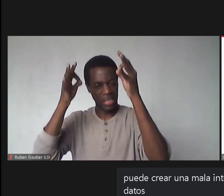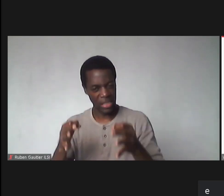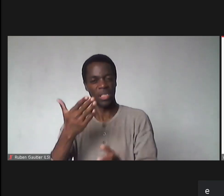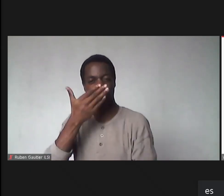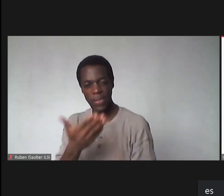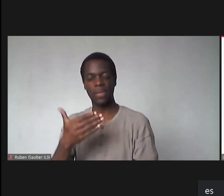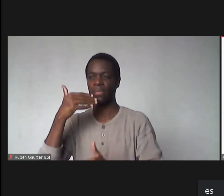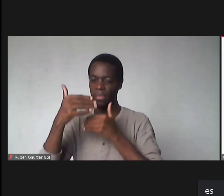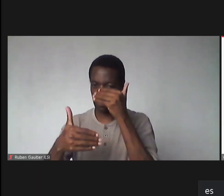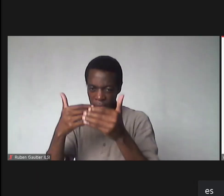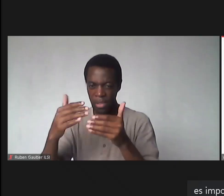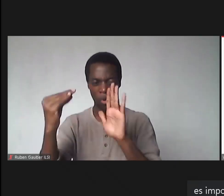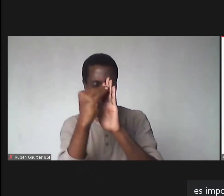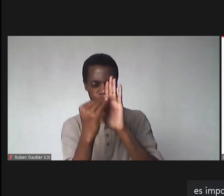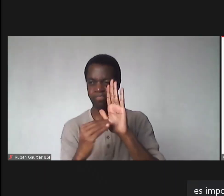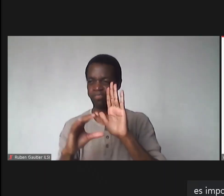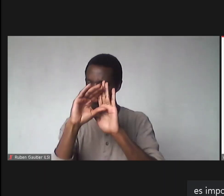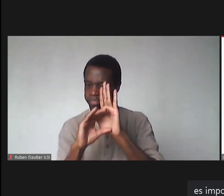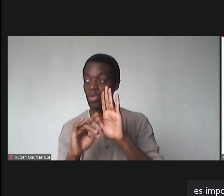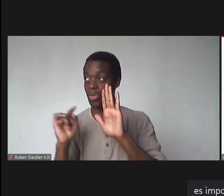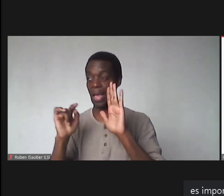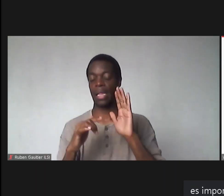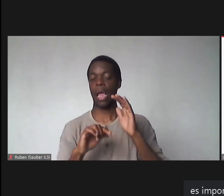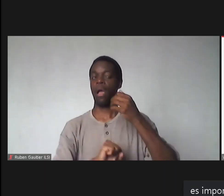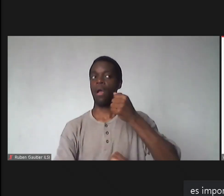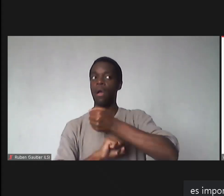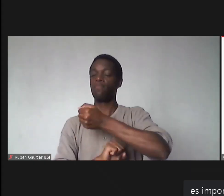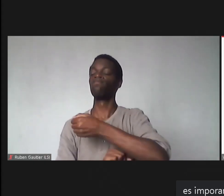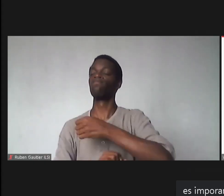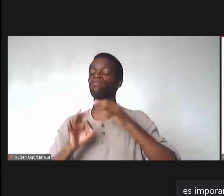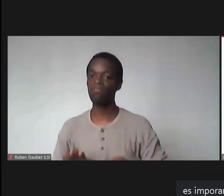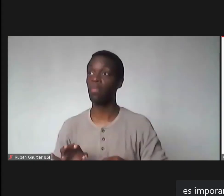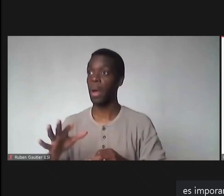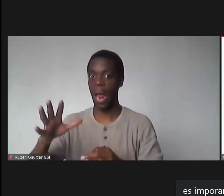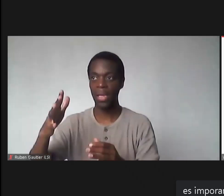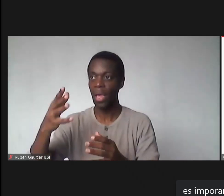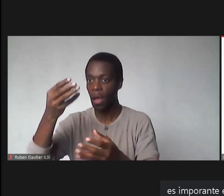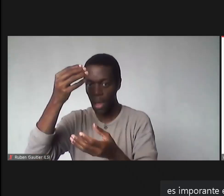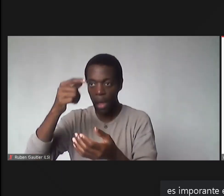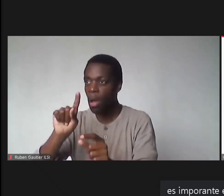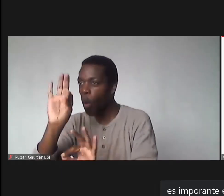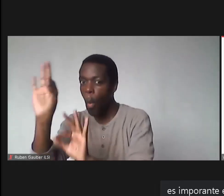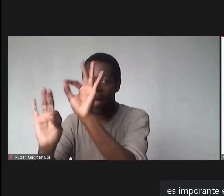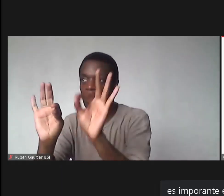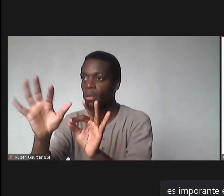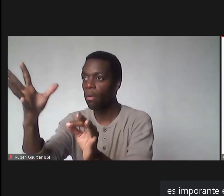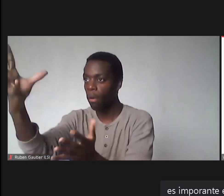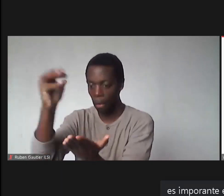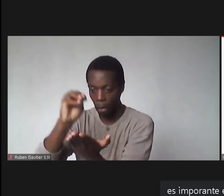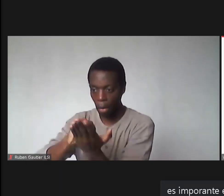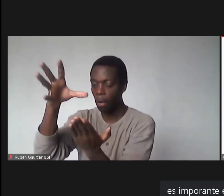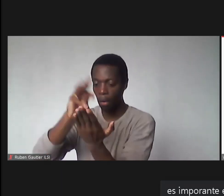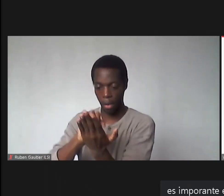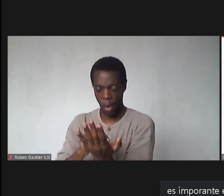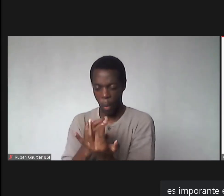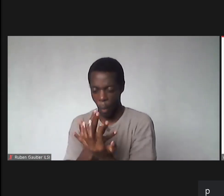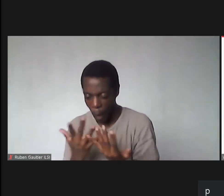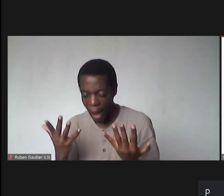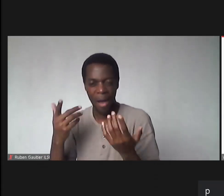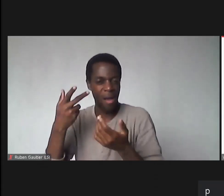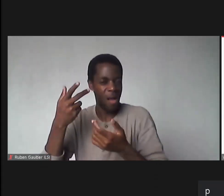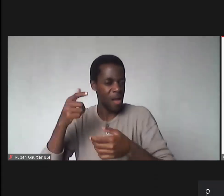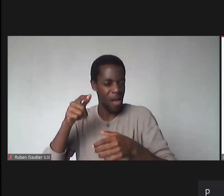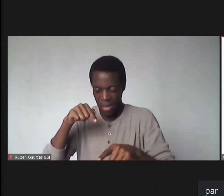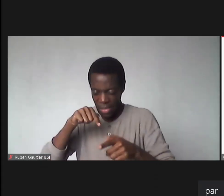esto de facto garante que tenemos datos que sean correctos, que sean válidos y que sean útiles para nosotros.